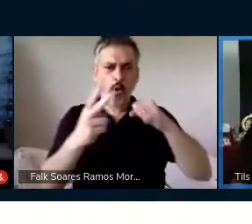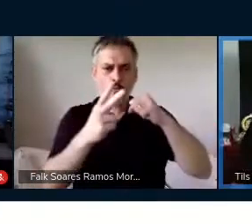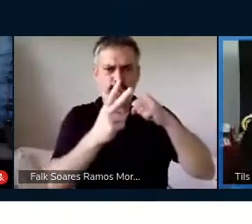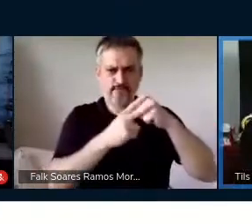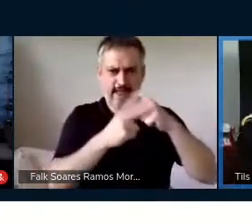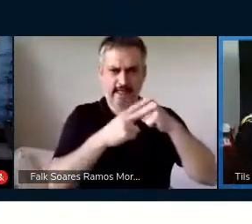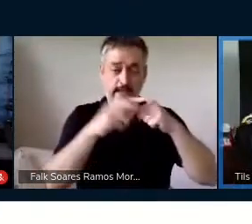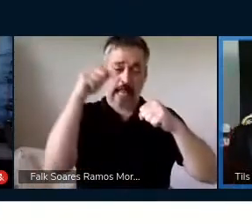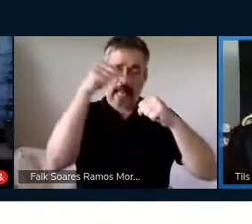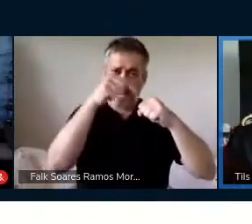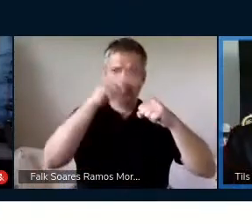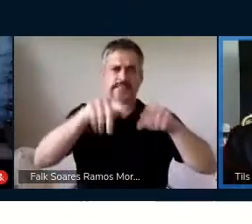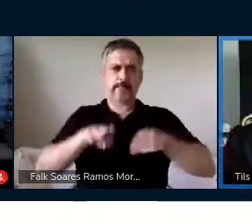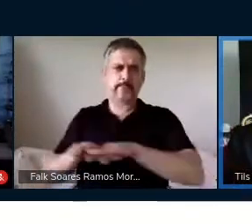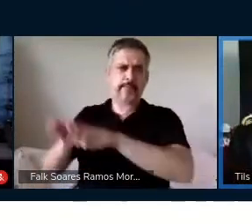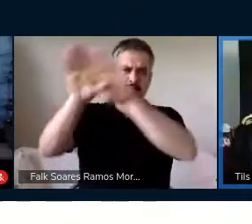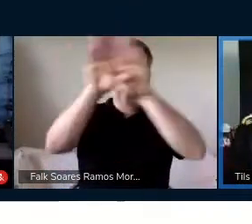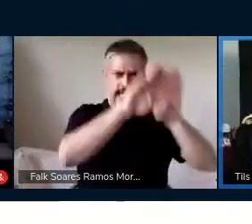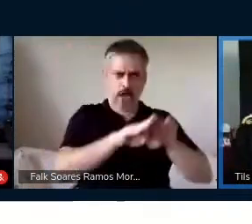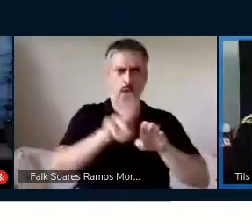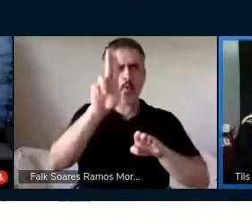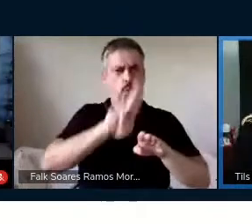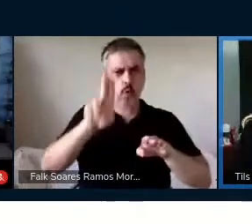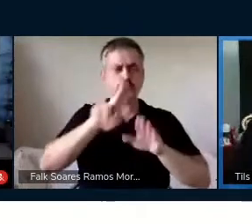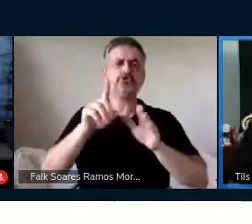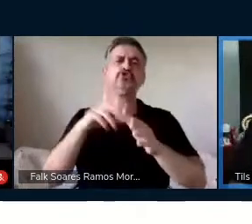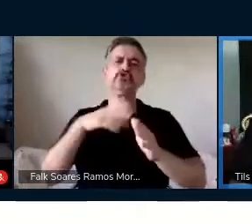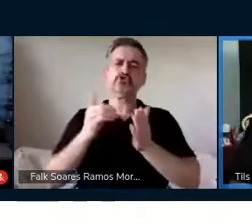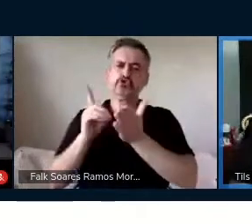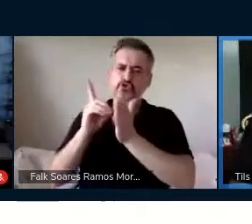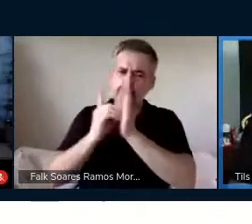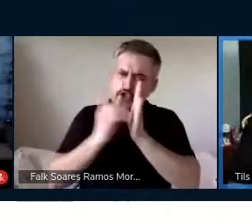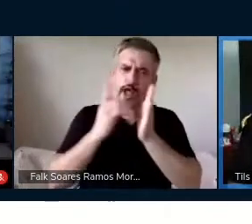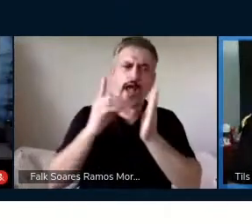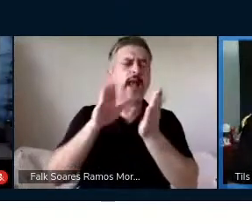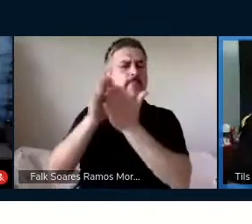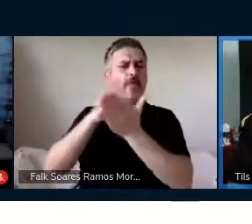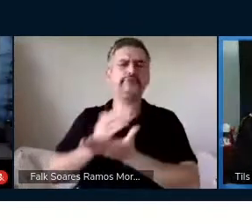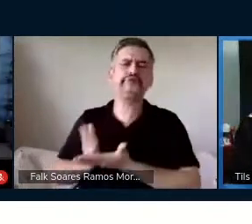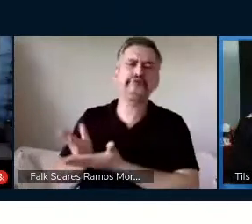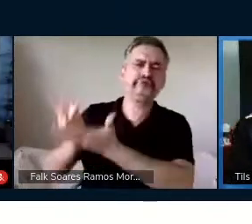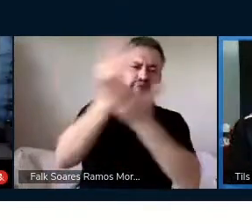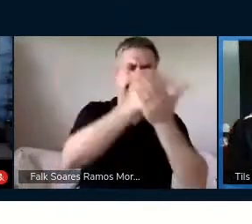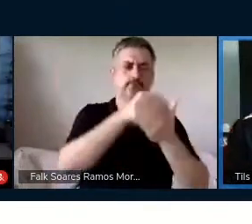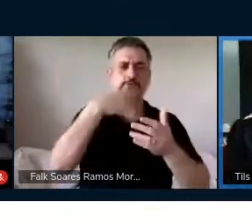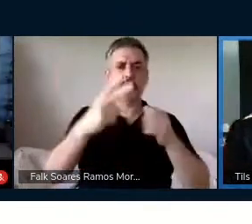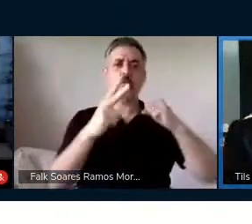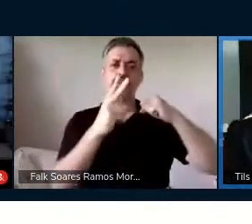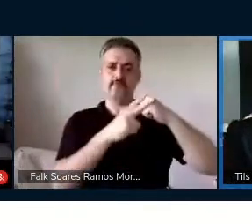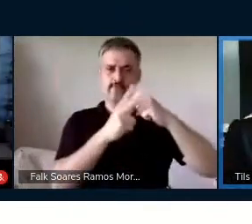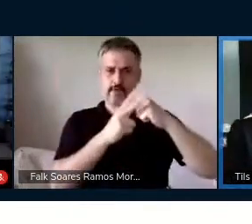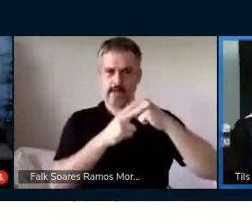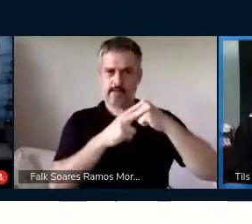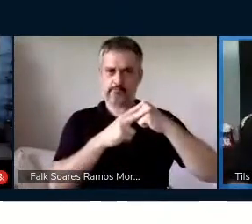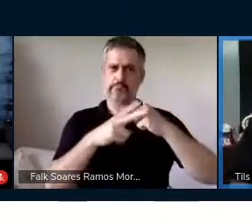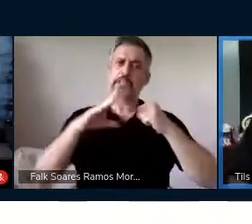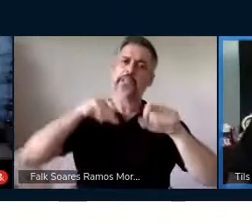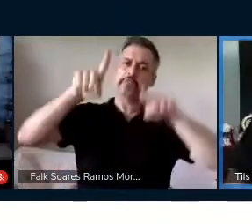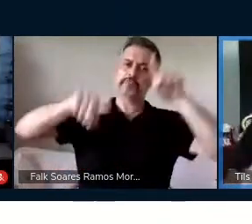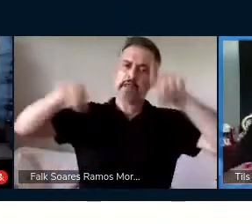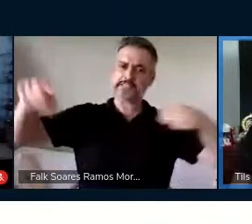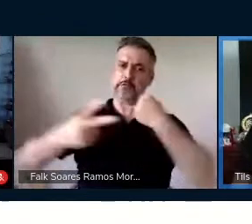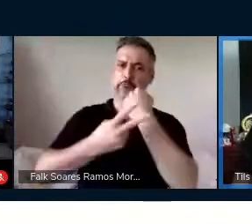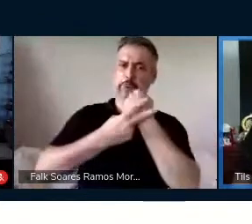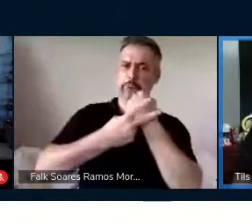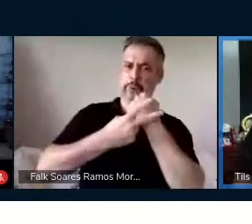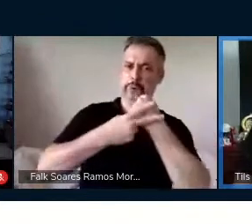possibilita o conhecimento da língua portuguesa. E aqui nós temos o sinal de verbo, que todos